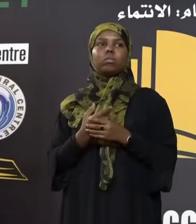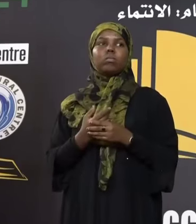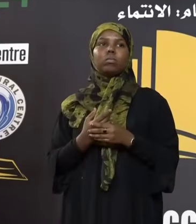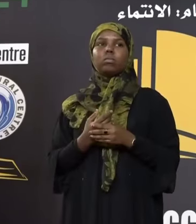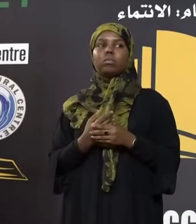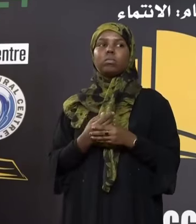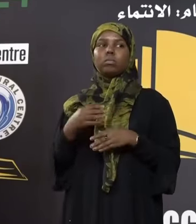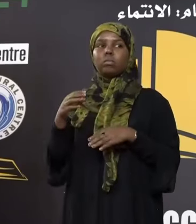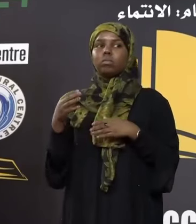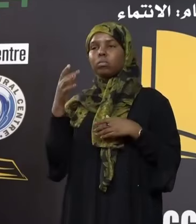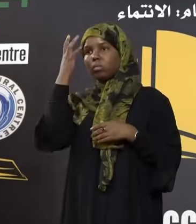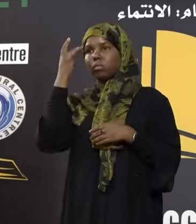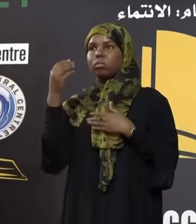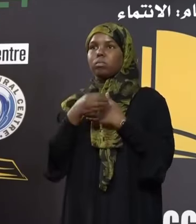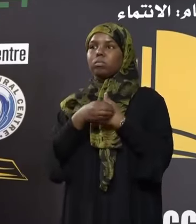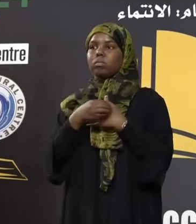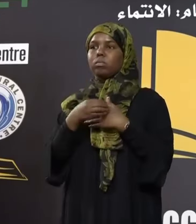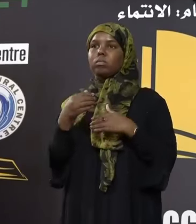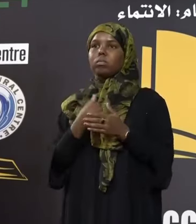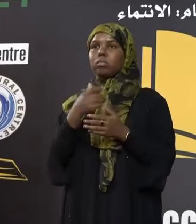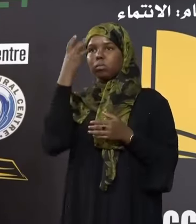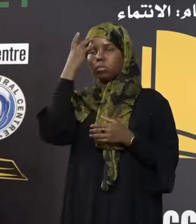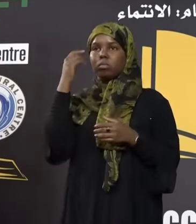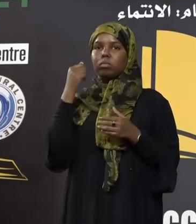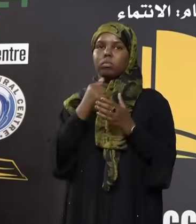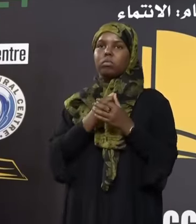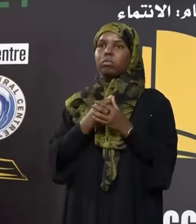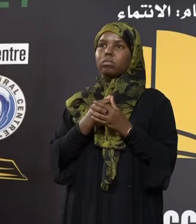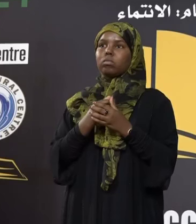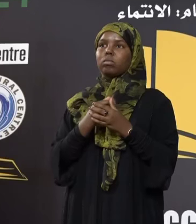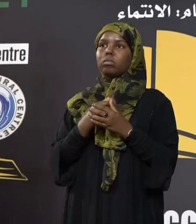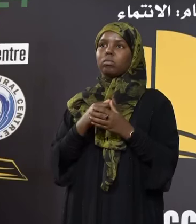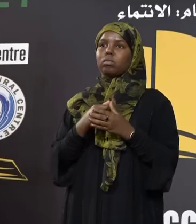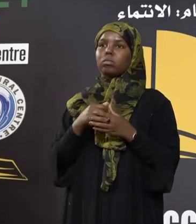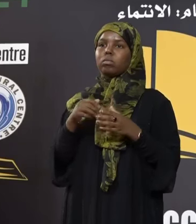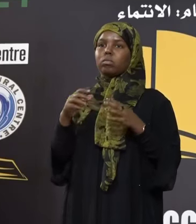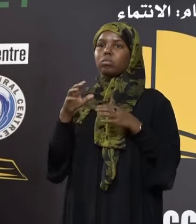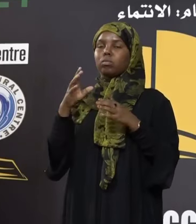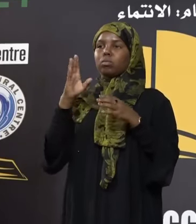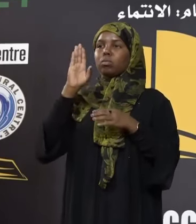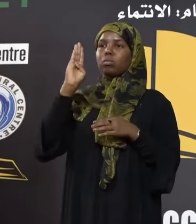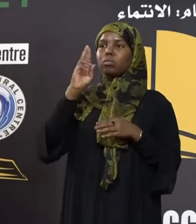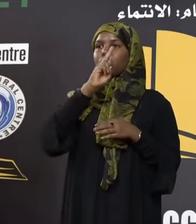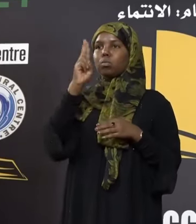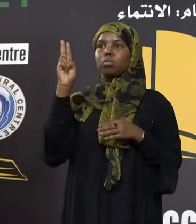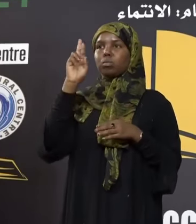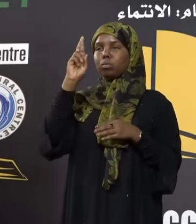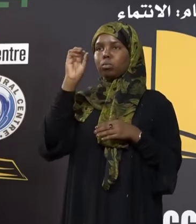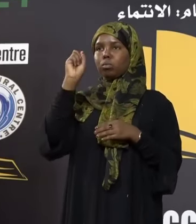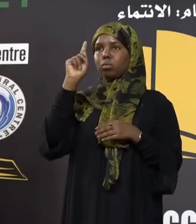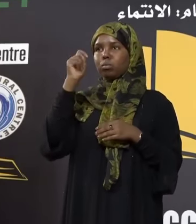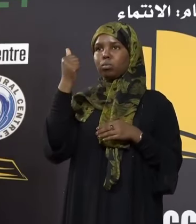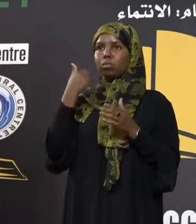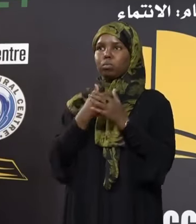maxaa loo gabal inta loo belberinaya maxaa buurta gacan libaax yaallaa mayna biixay sariir u taallaa lagu soo inqilaabaya